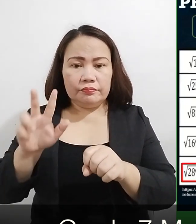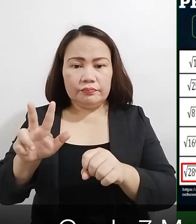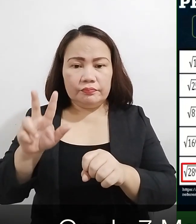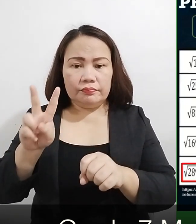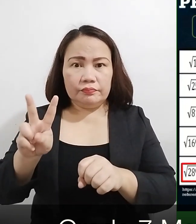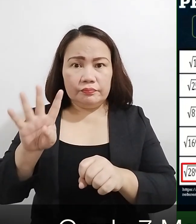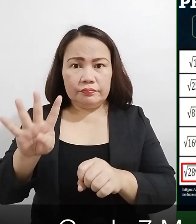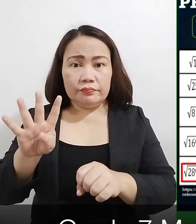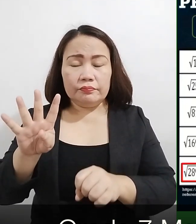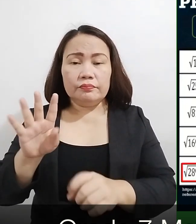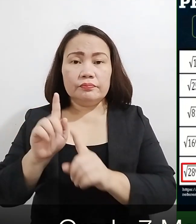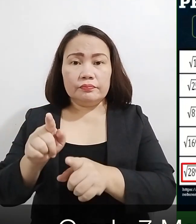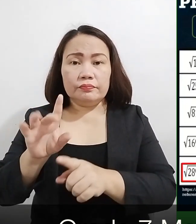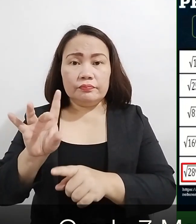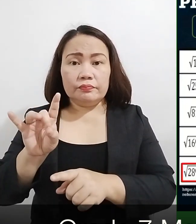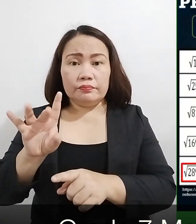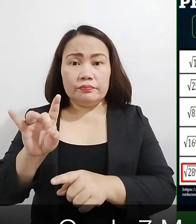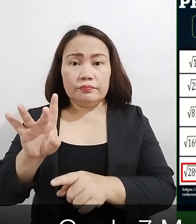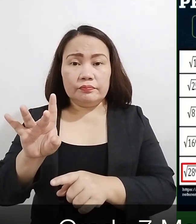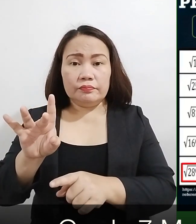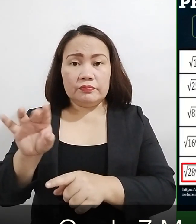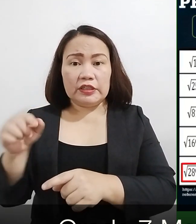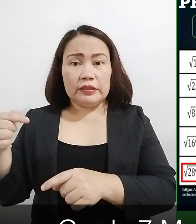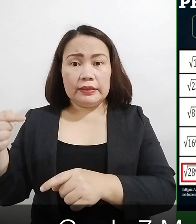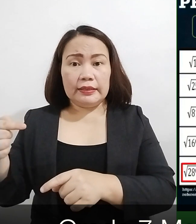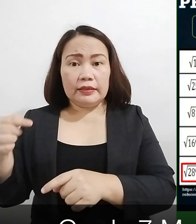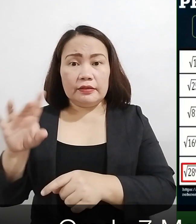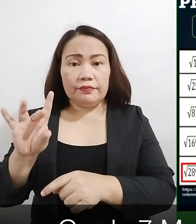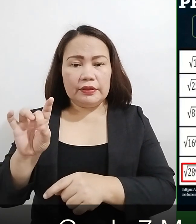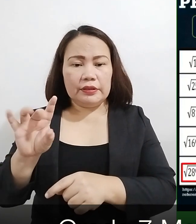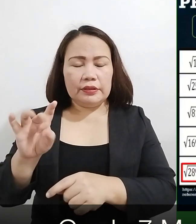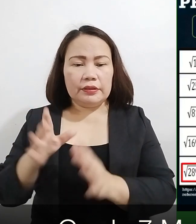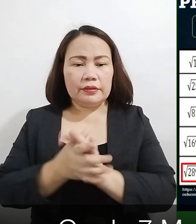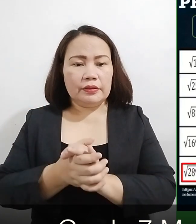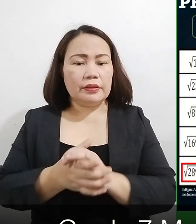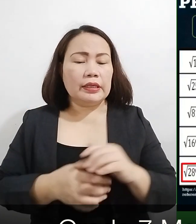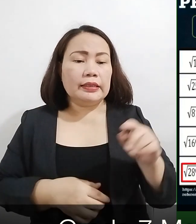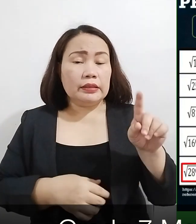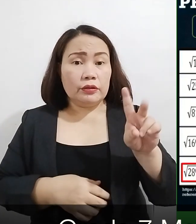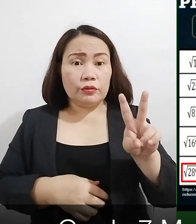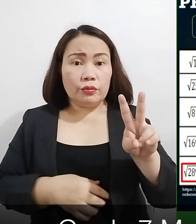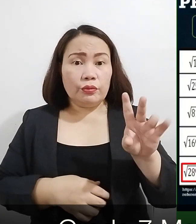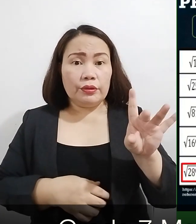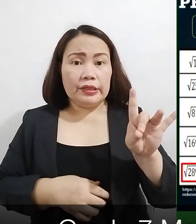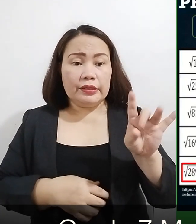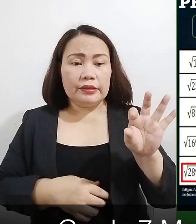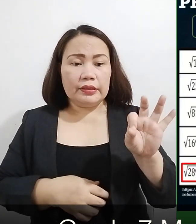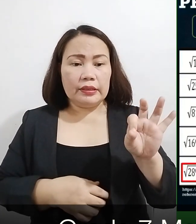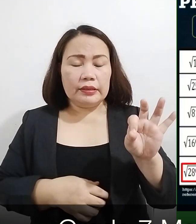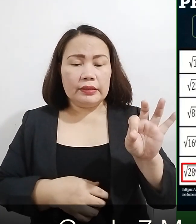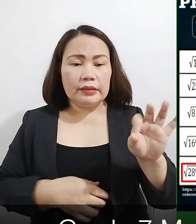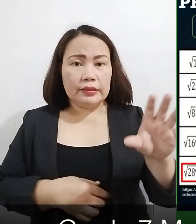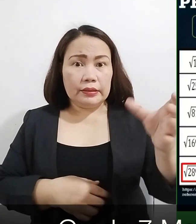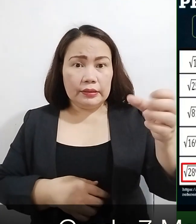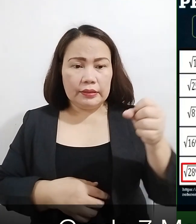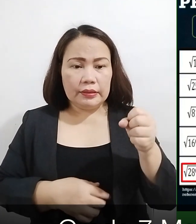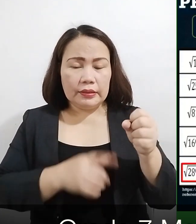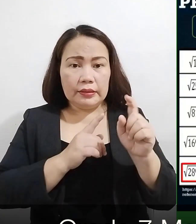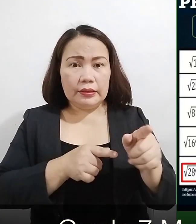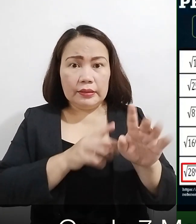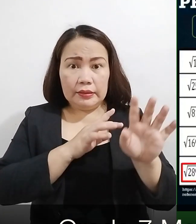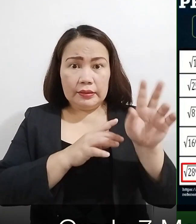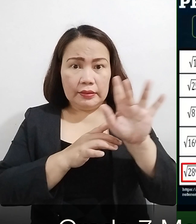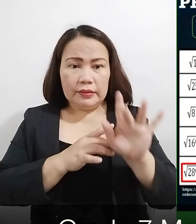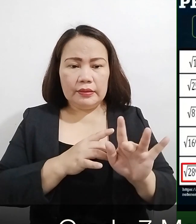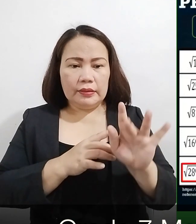is 18. May negative tayo, kaya negative 18. And then square root of 289 is 17. May negative